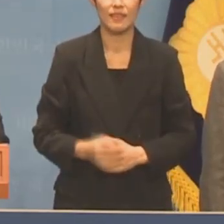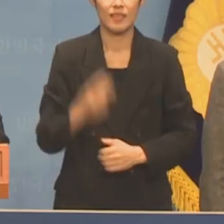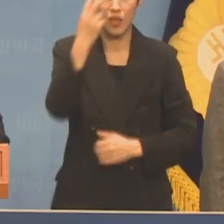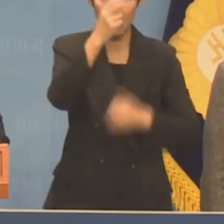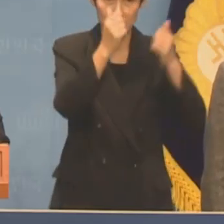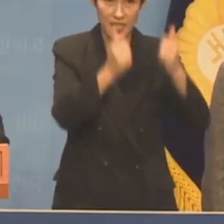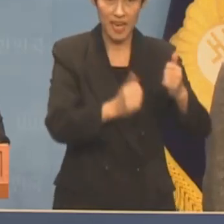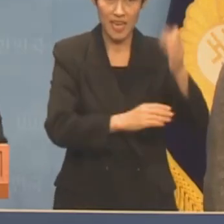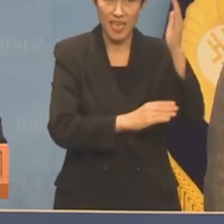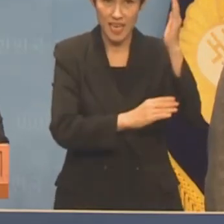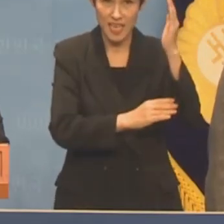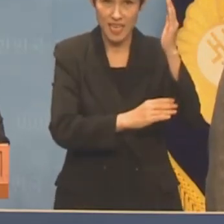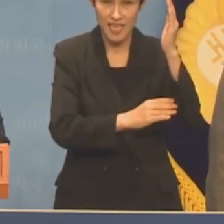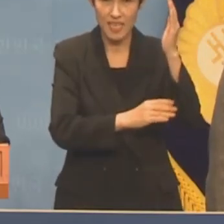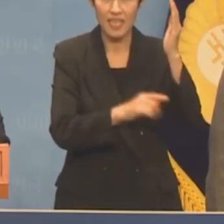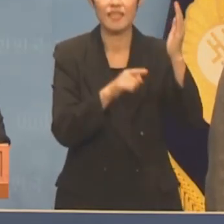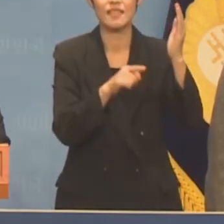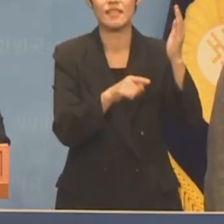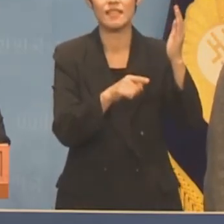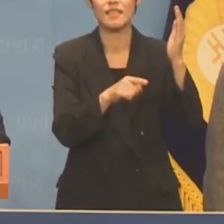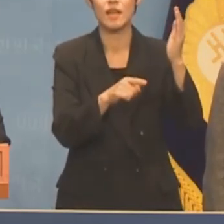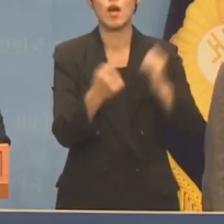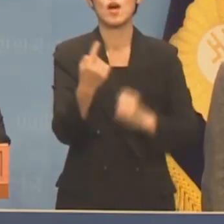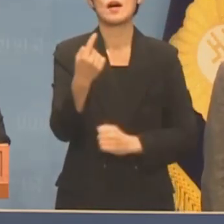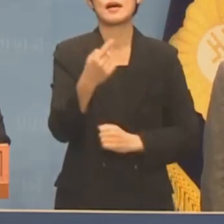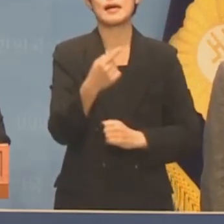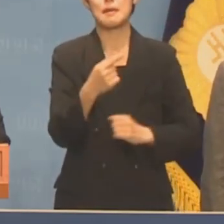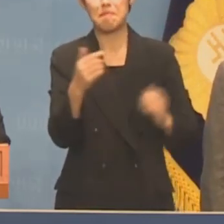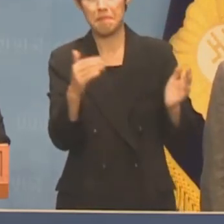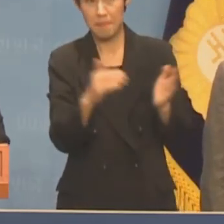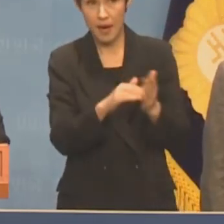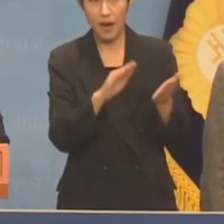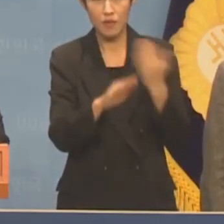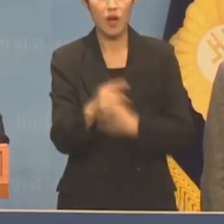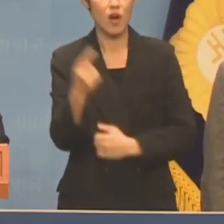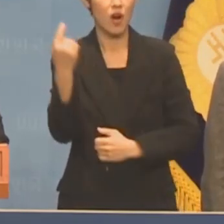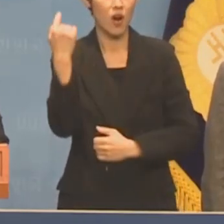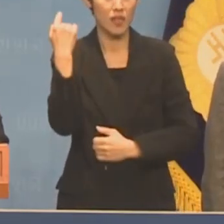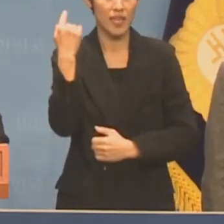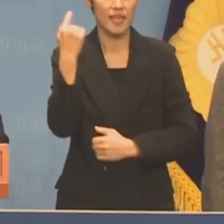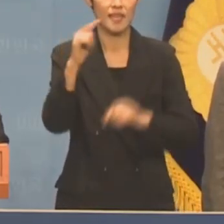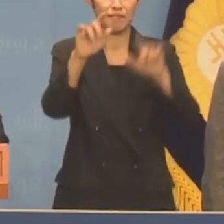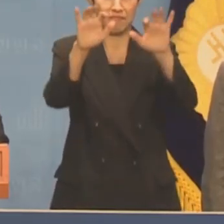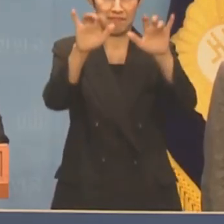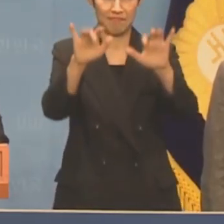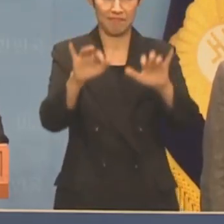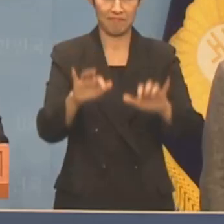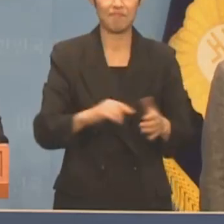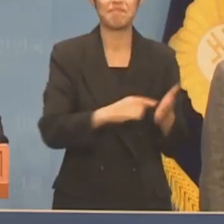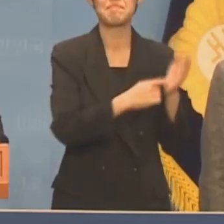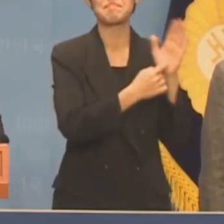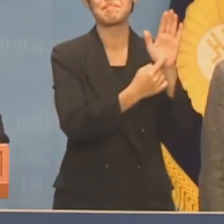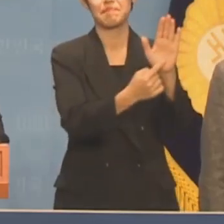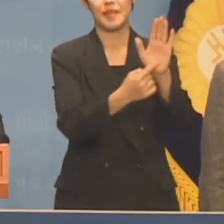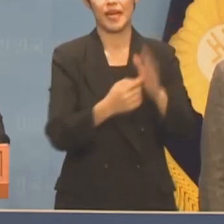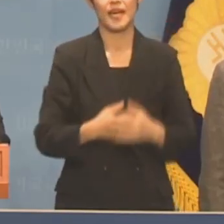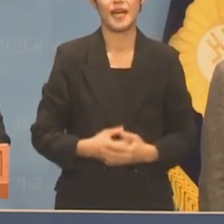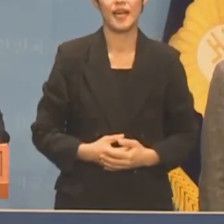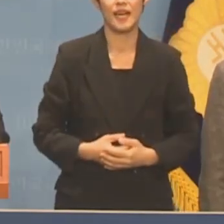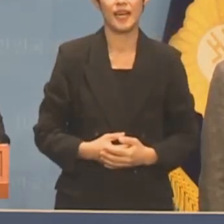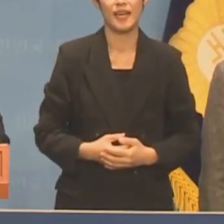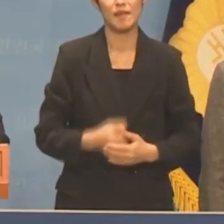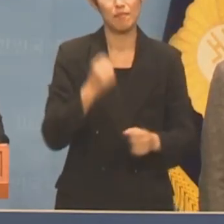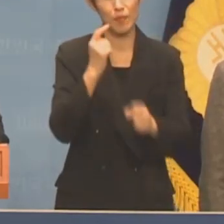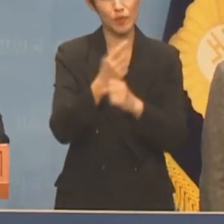이야기들을 다 맞춰서 어제 낱낱이 텍스트로 공개했습니다. 우리는 뻔히